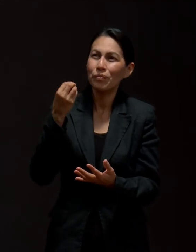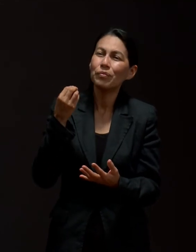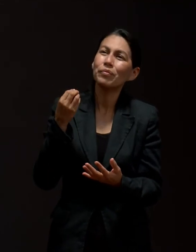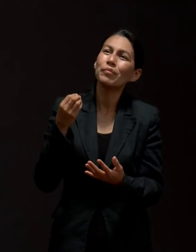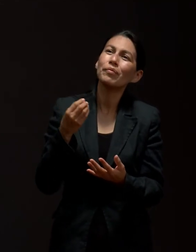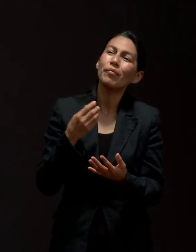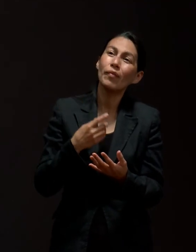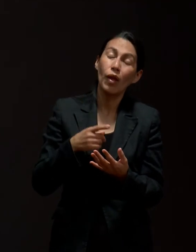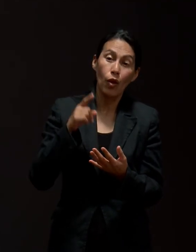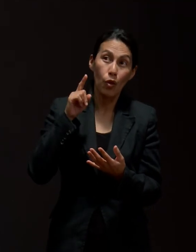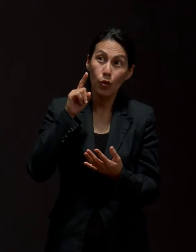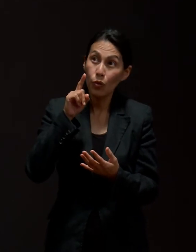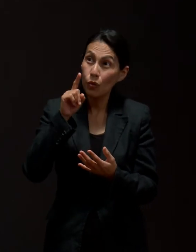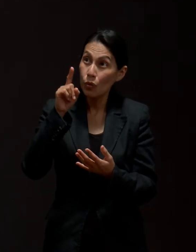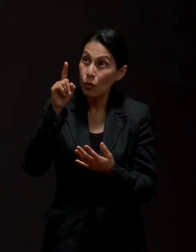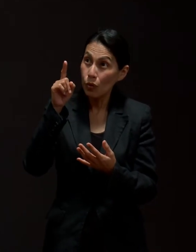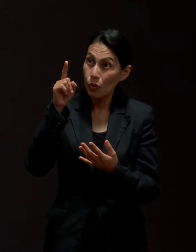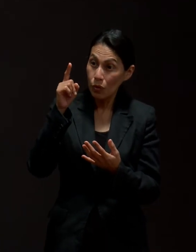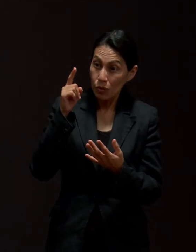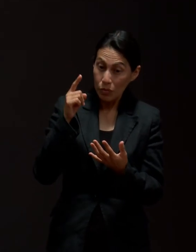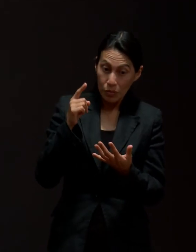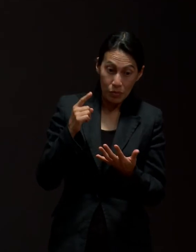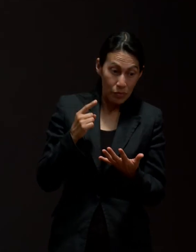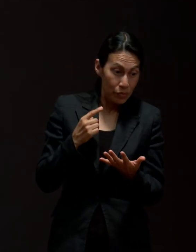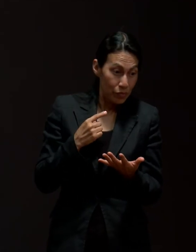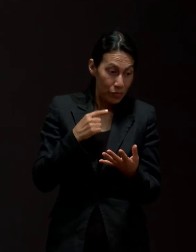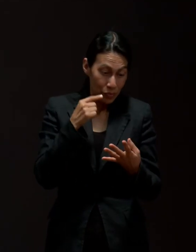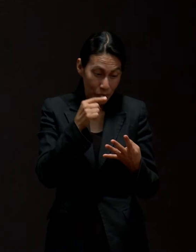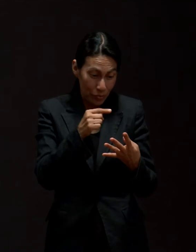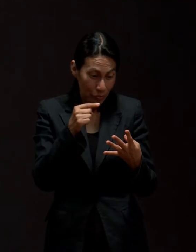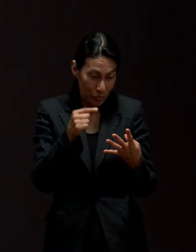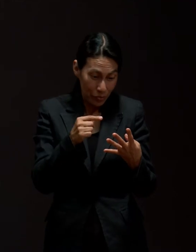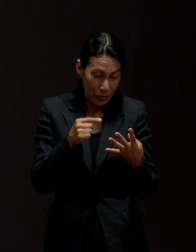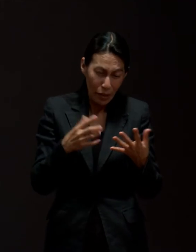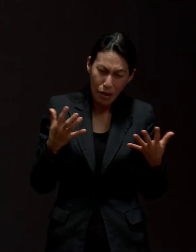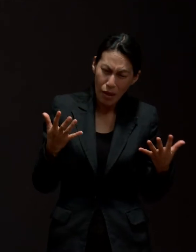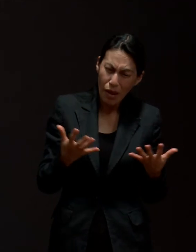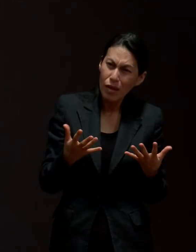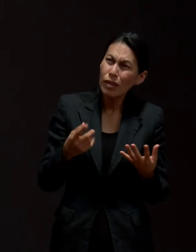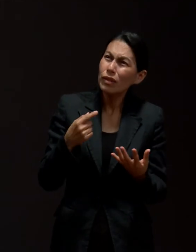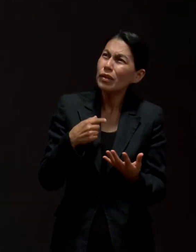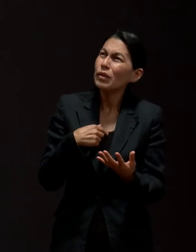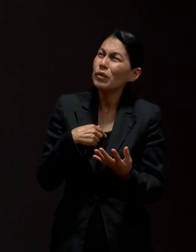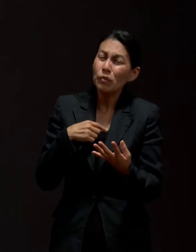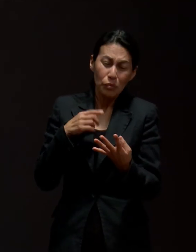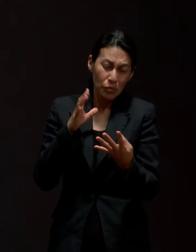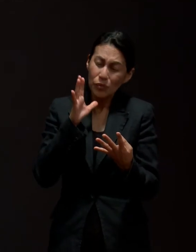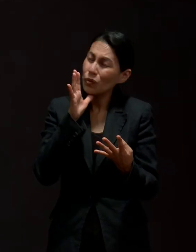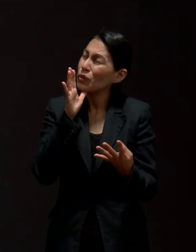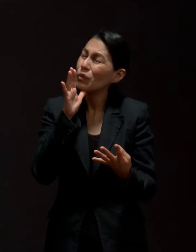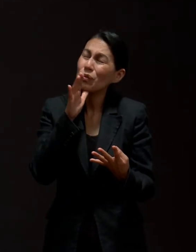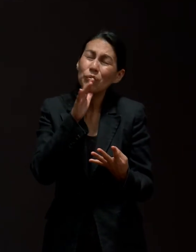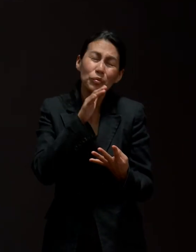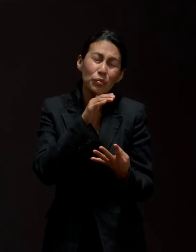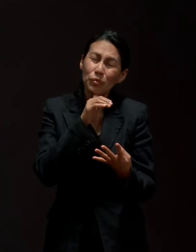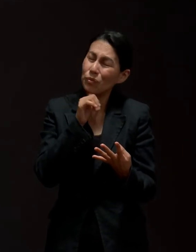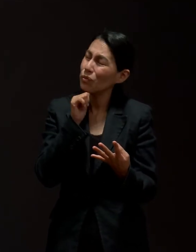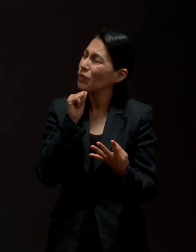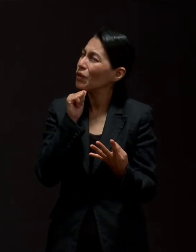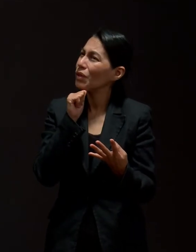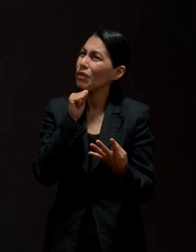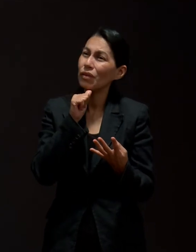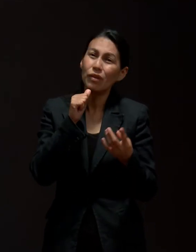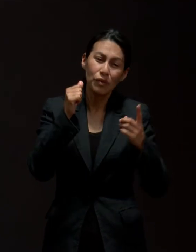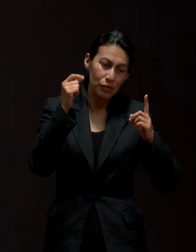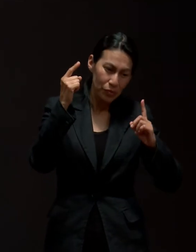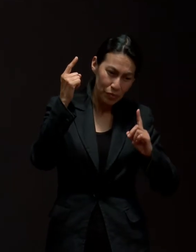jamás podré numerarlos. Oh Dios, vengo a